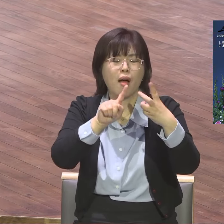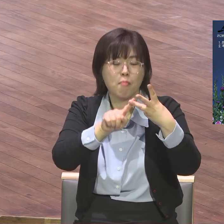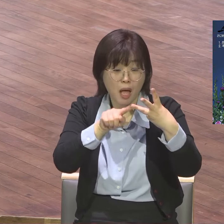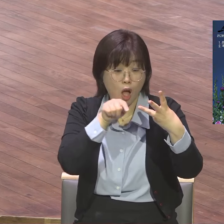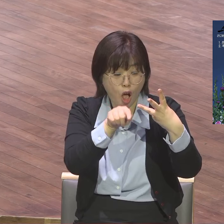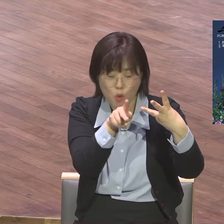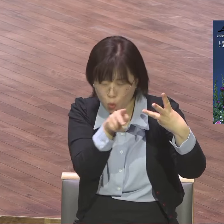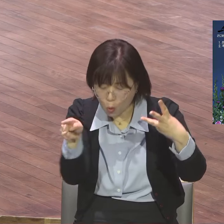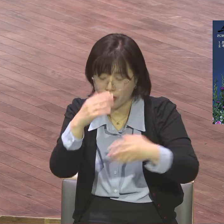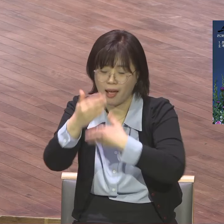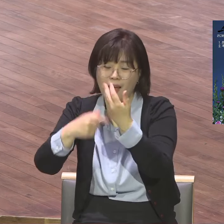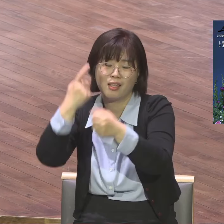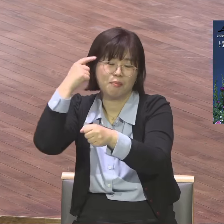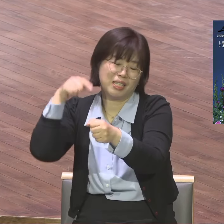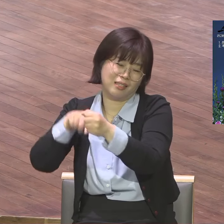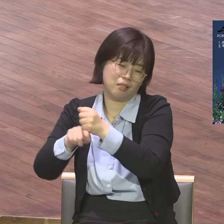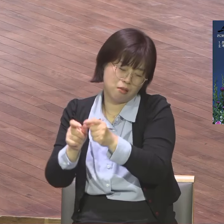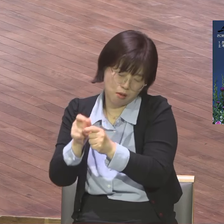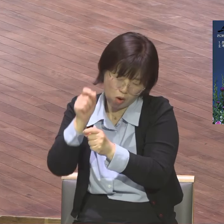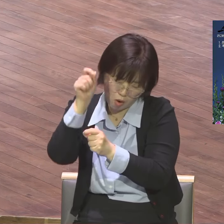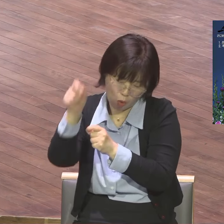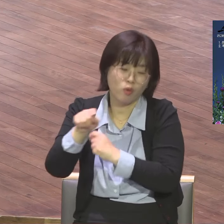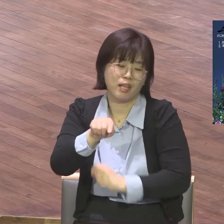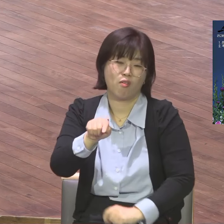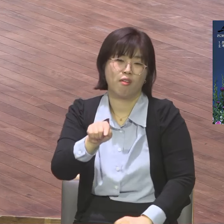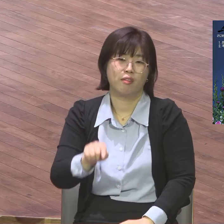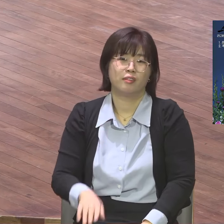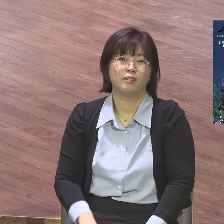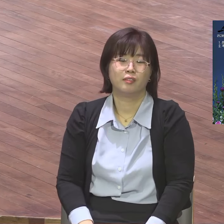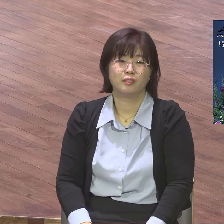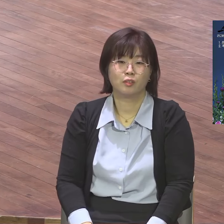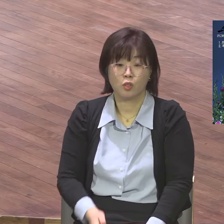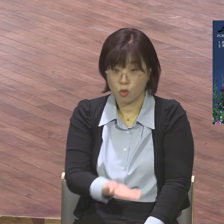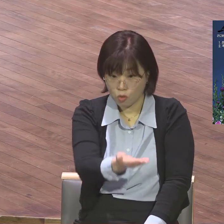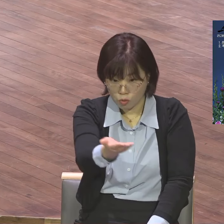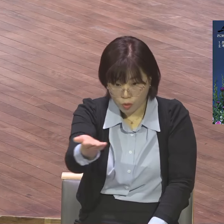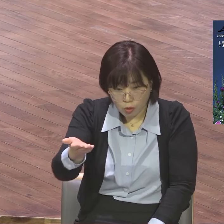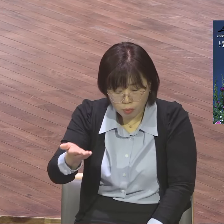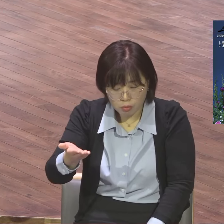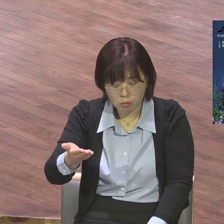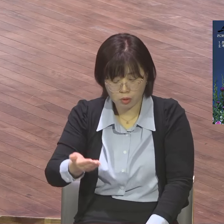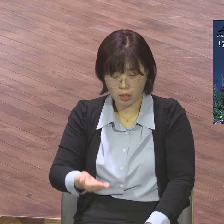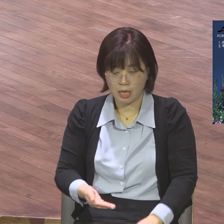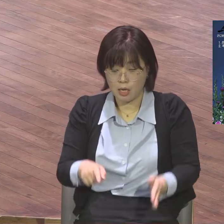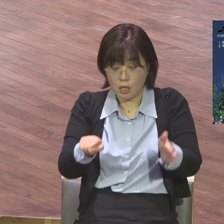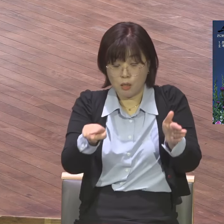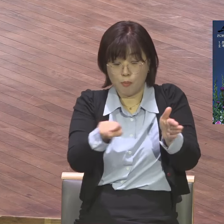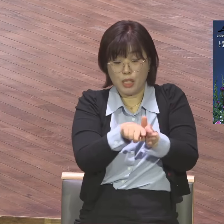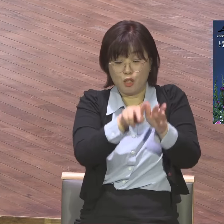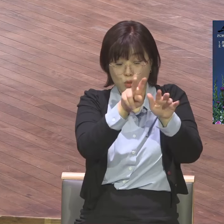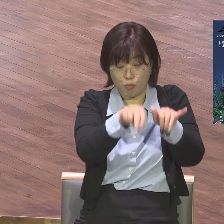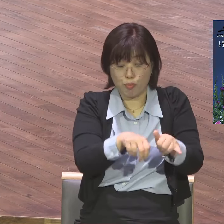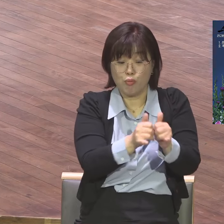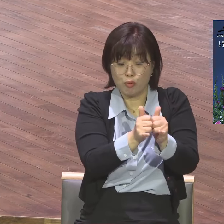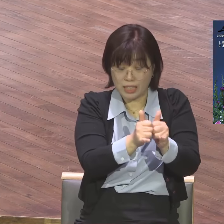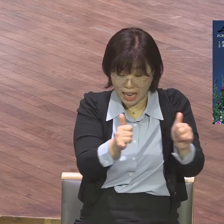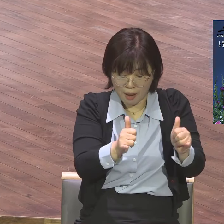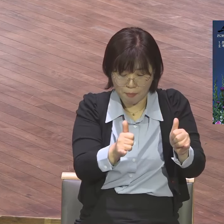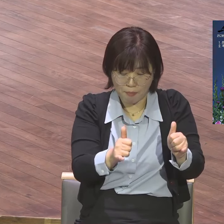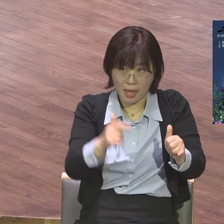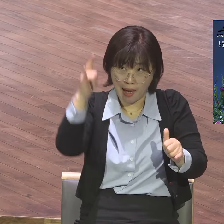뭐가 해 아래 있고 뭐가 해 위에 있는가를 아셔야 돼요. 해 아래 거 다